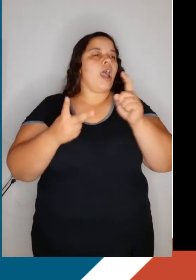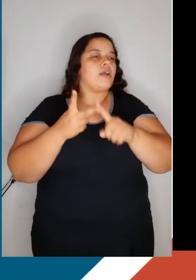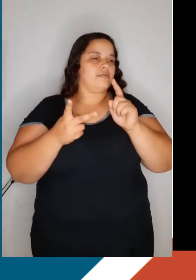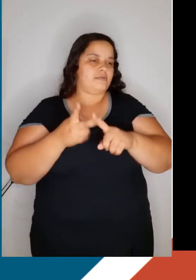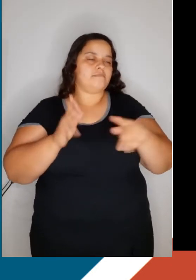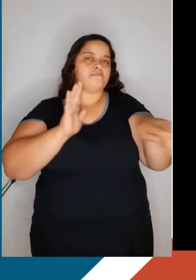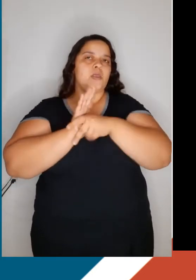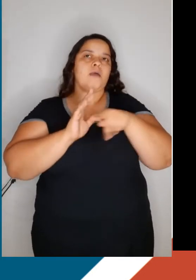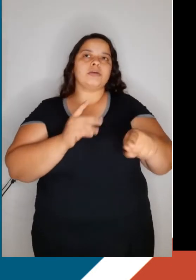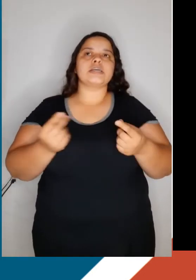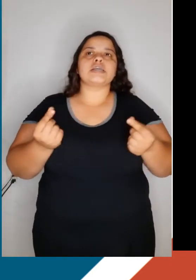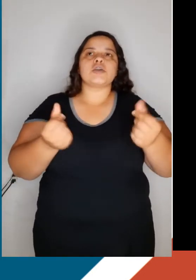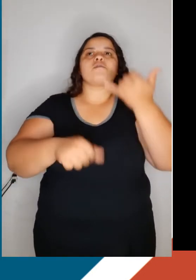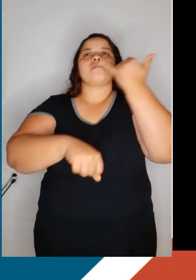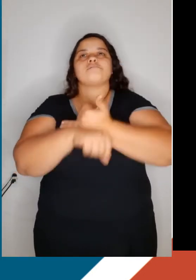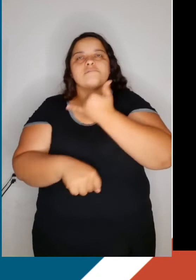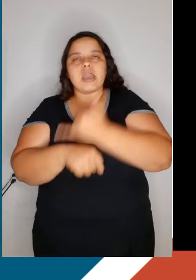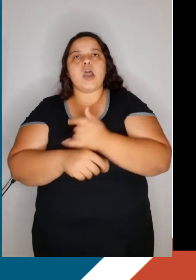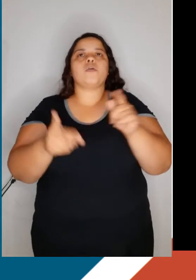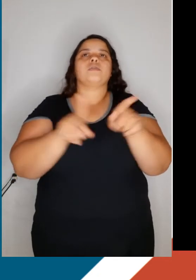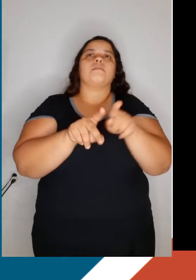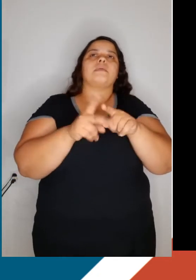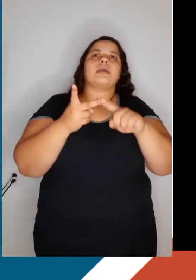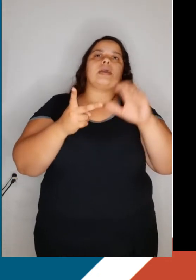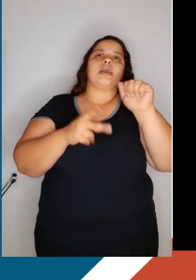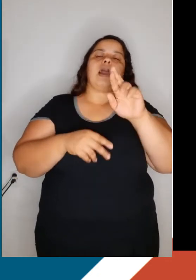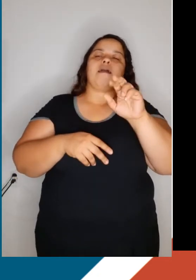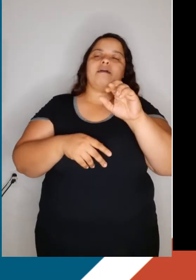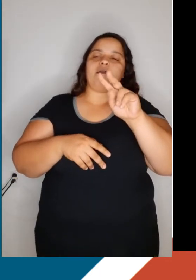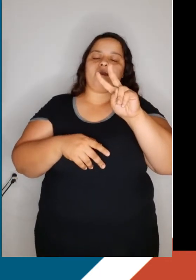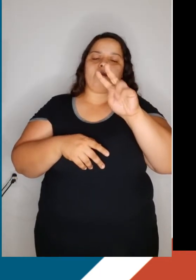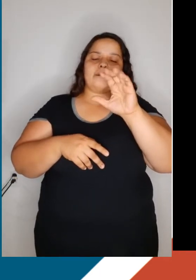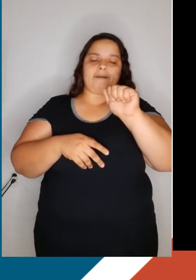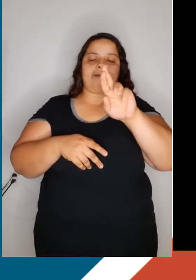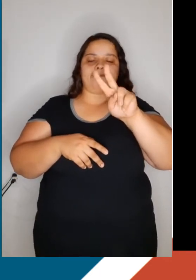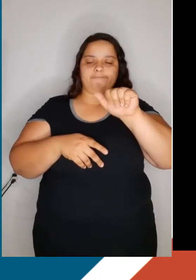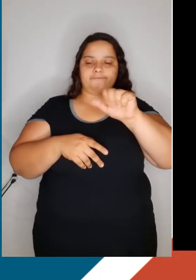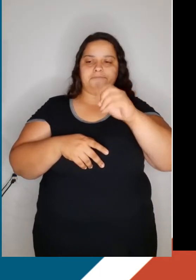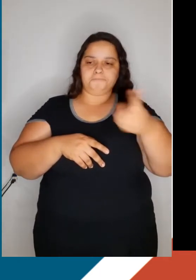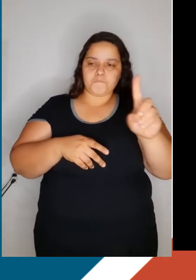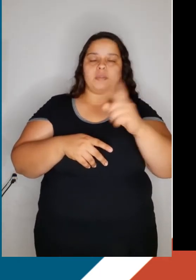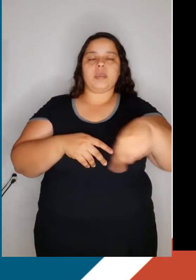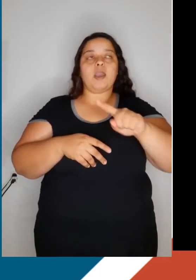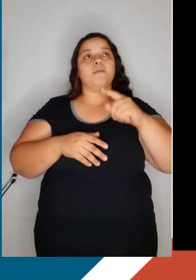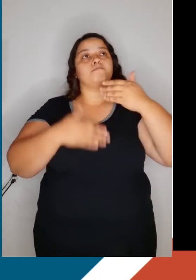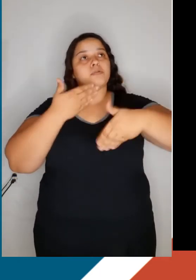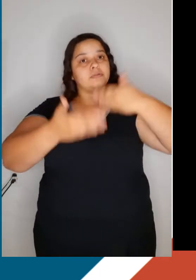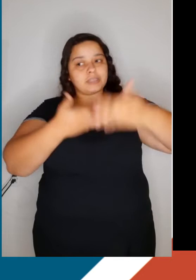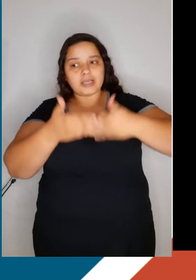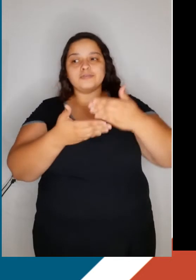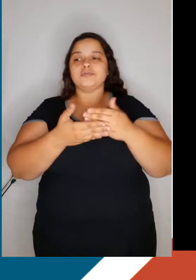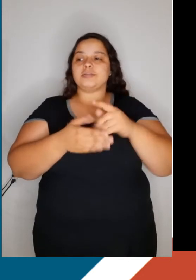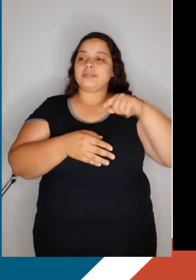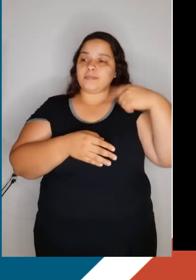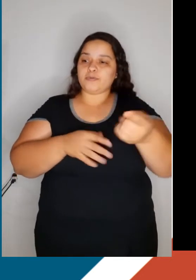território muito rico em ferro e carvão, que são matérias importantes do processo de industrialização e que depois, no final da